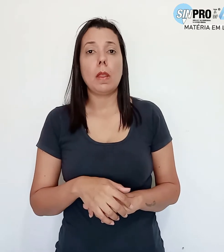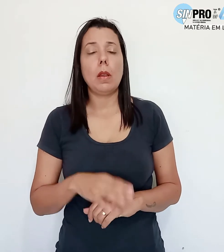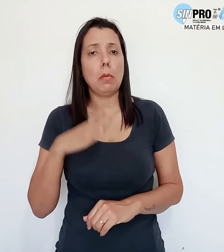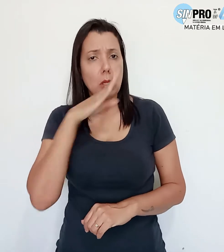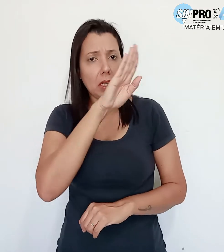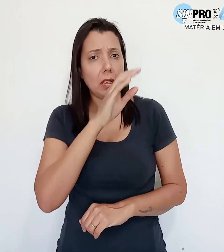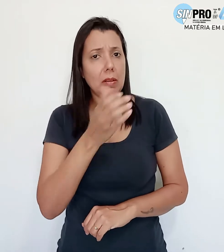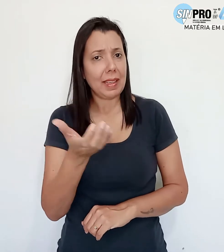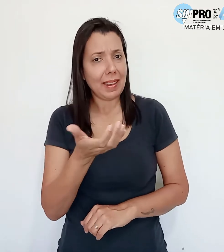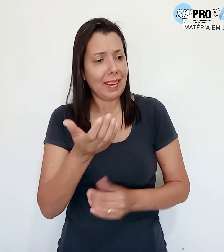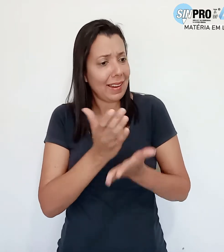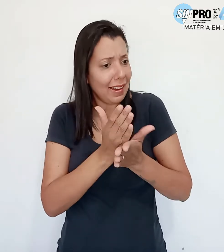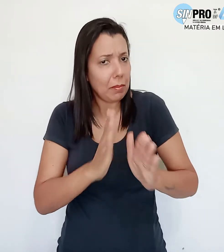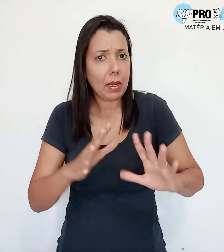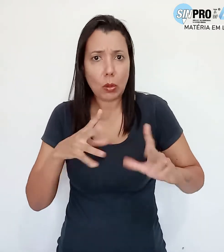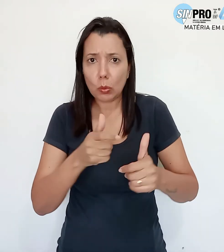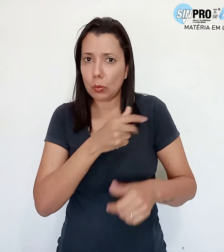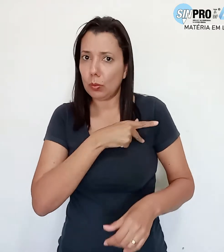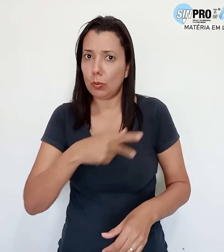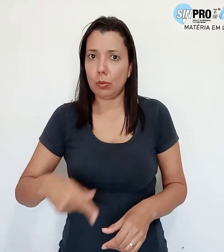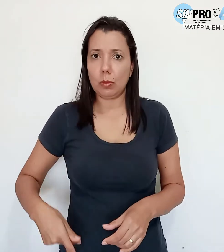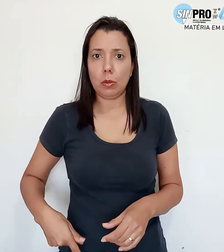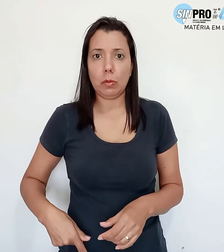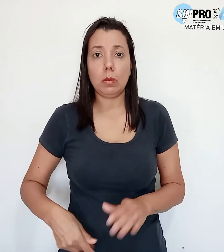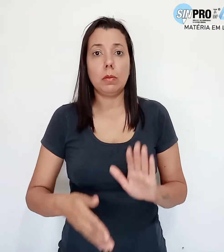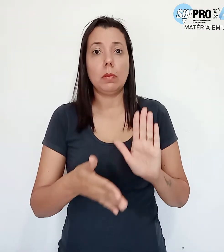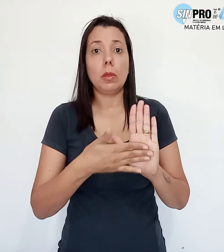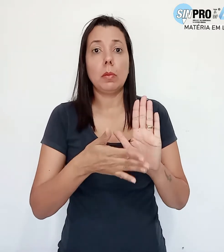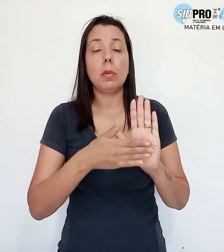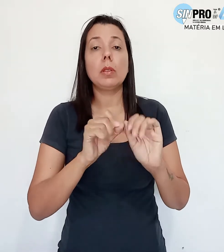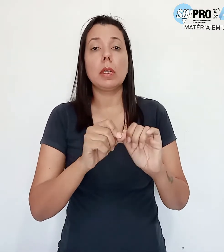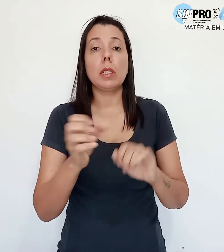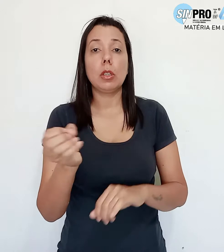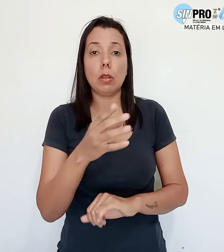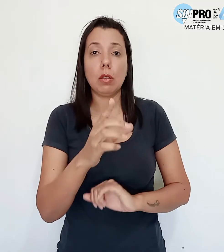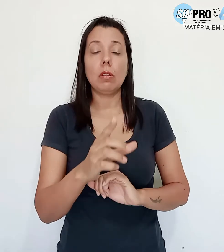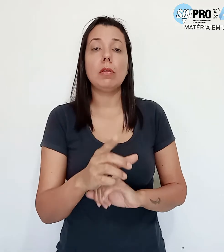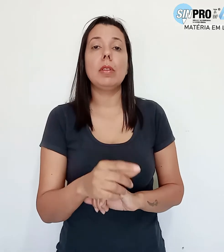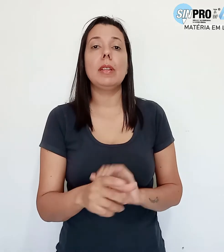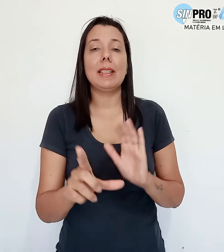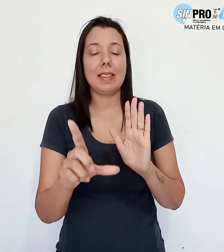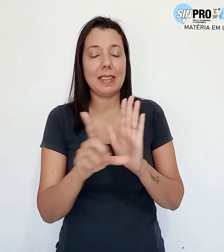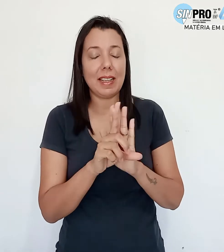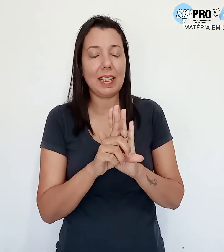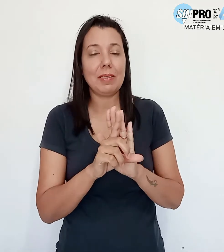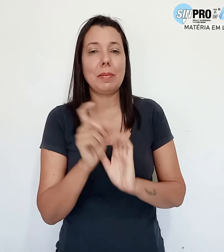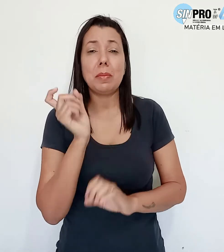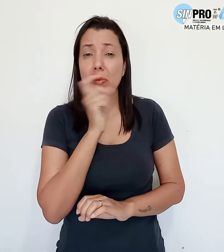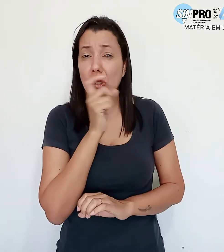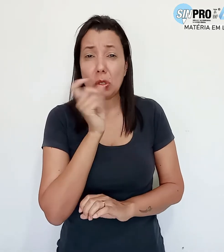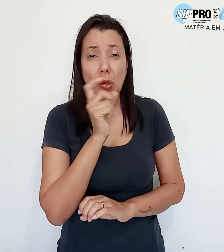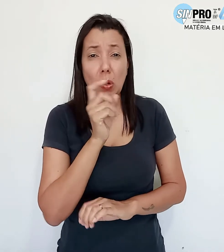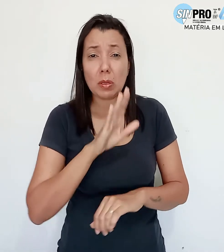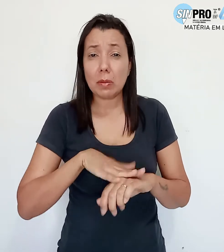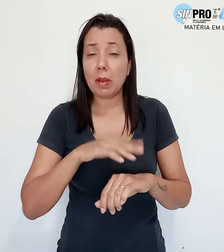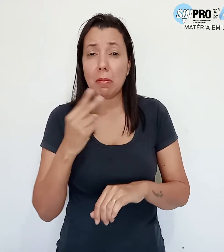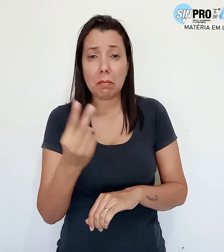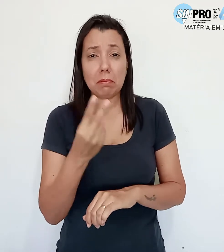Bolsonaro quer acabar com tudo que é público. Essa proposta de reforma é mentirosa. Nela, mais uma vez,